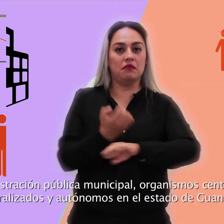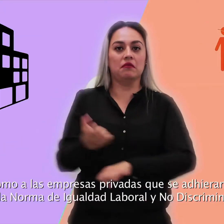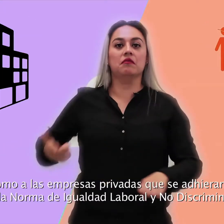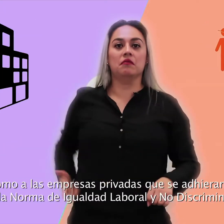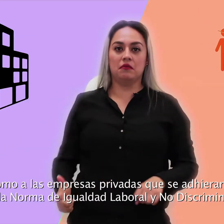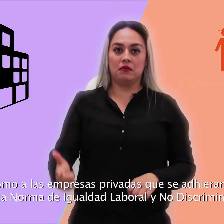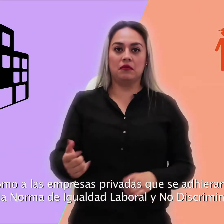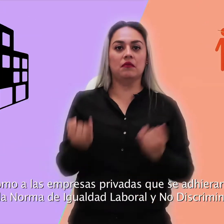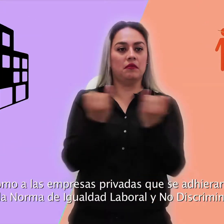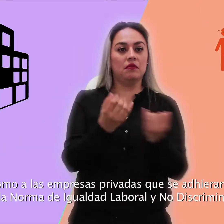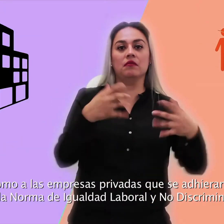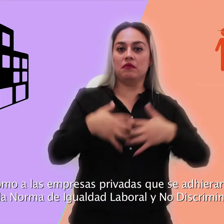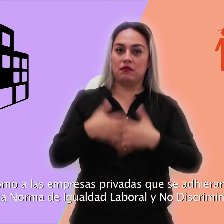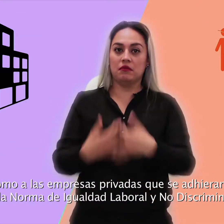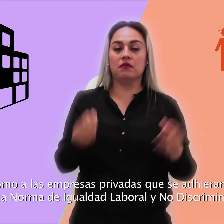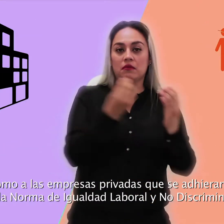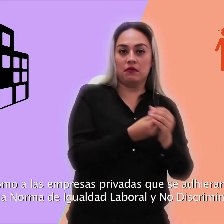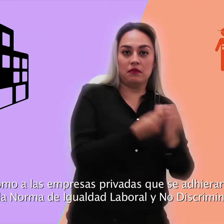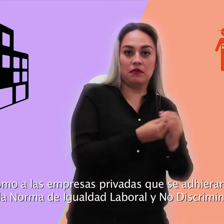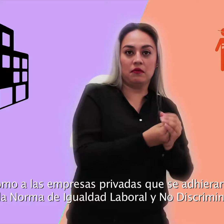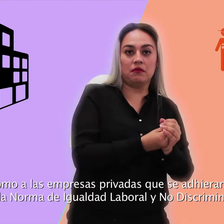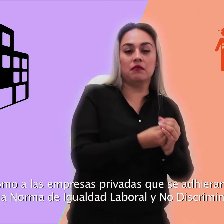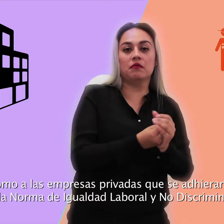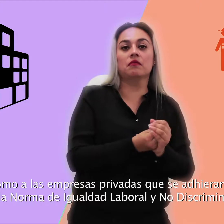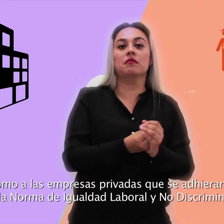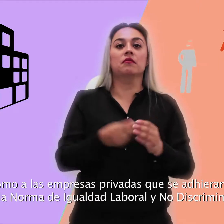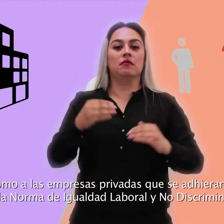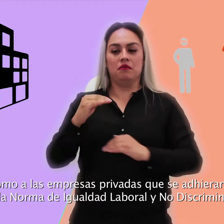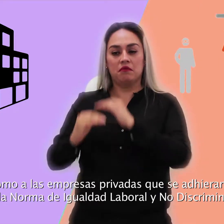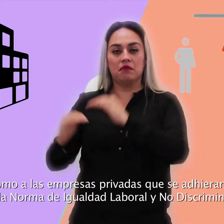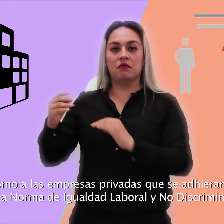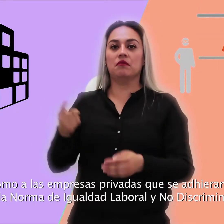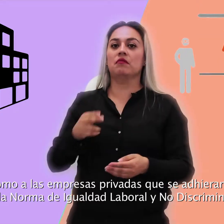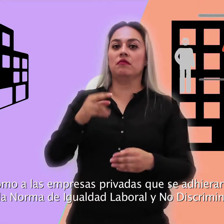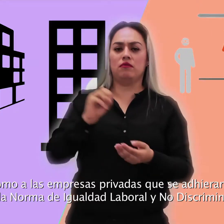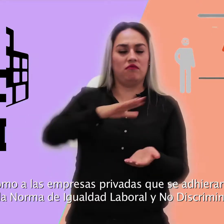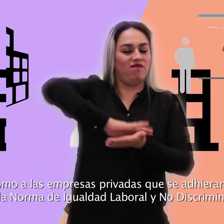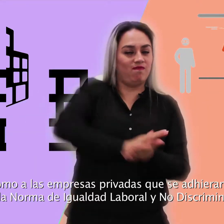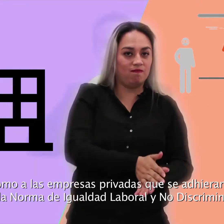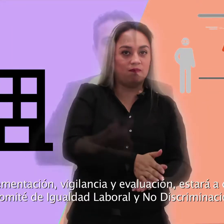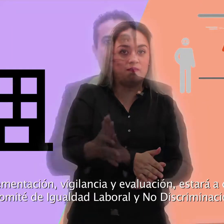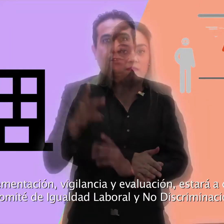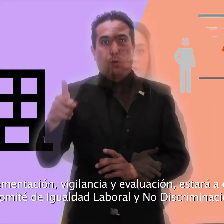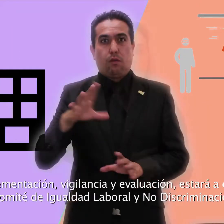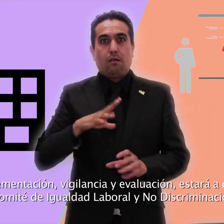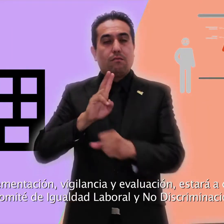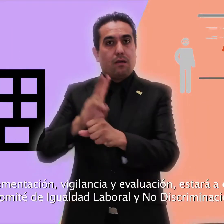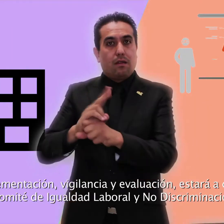como a las empresas privadas que se adhieran o adopten la norma de igualdad laboral y no discriminación. Su implementación, vigilancia